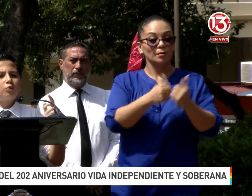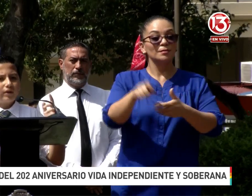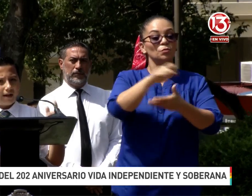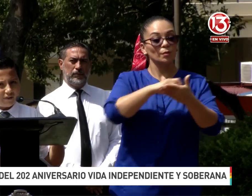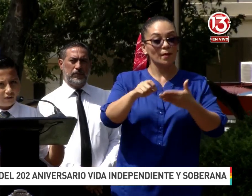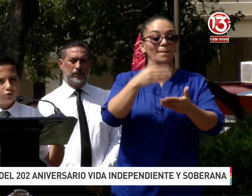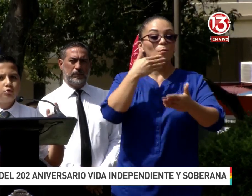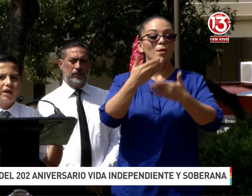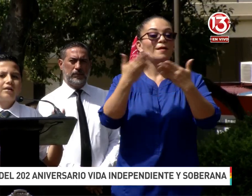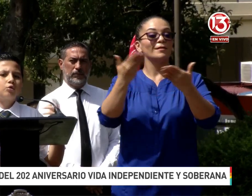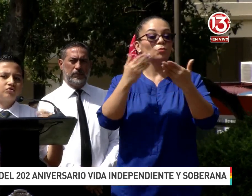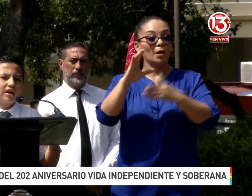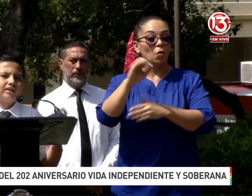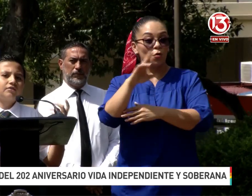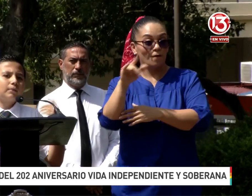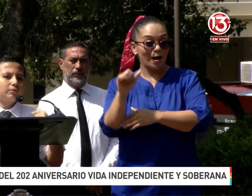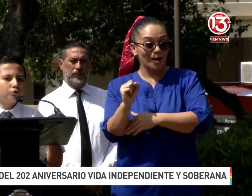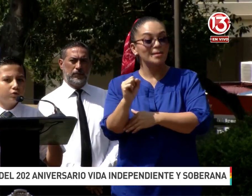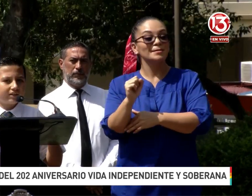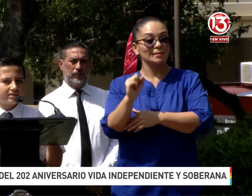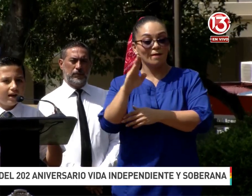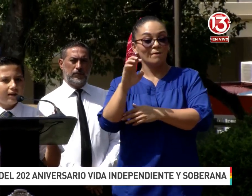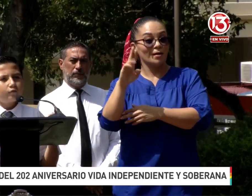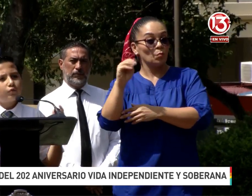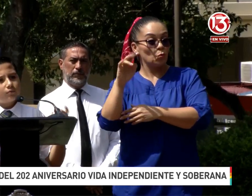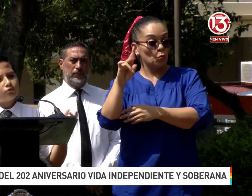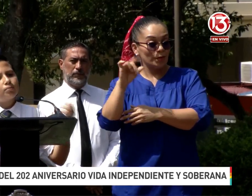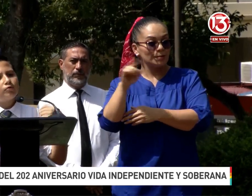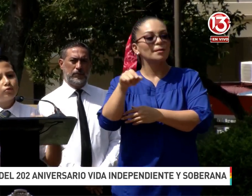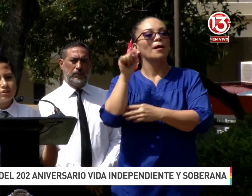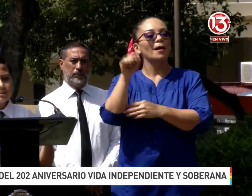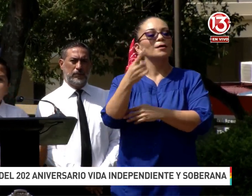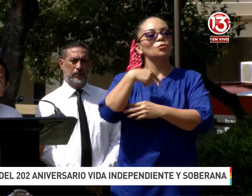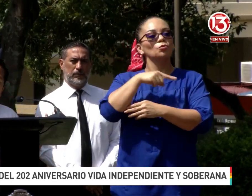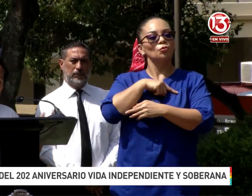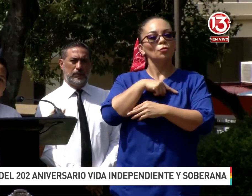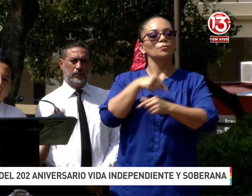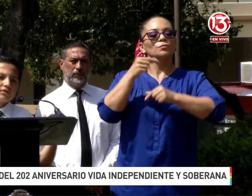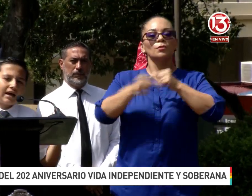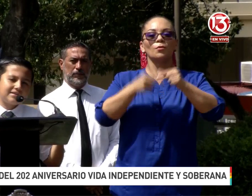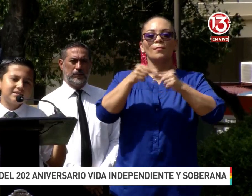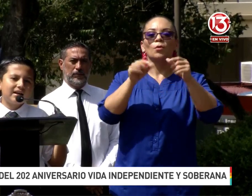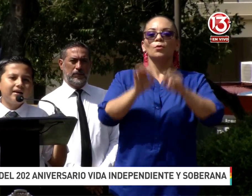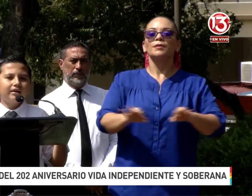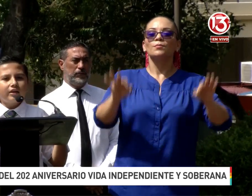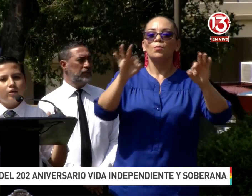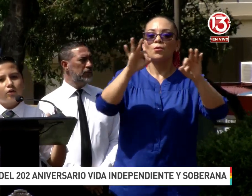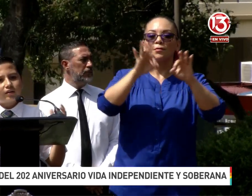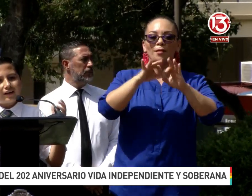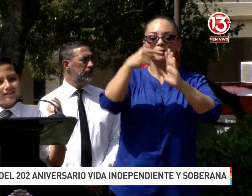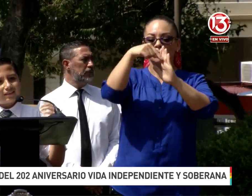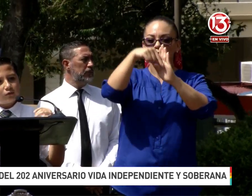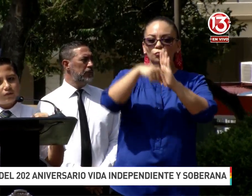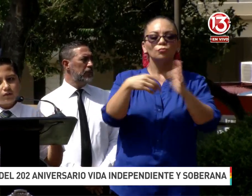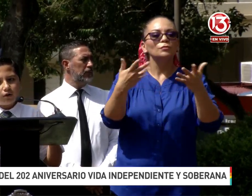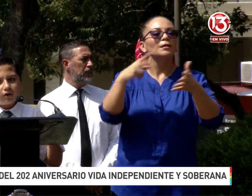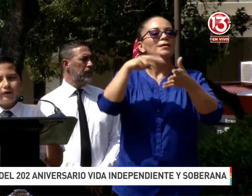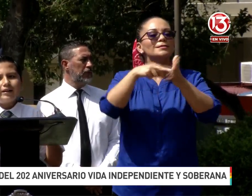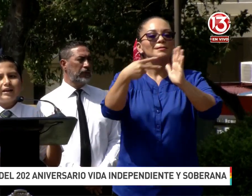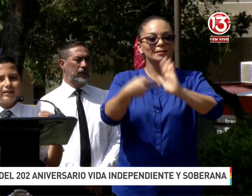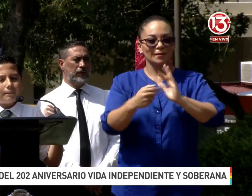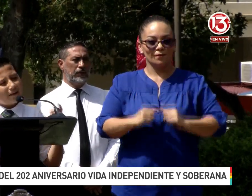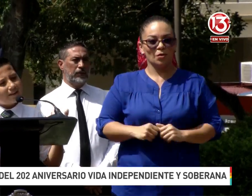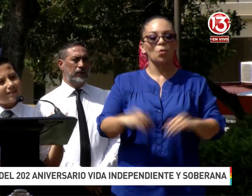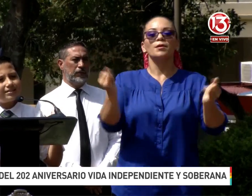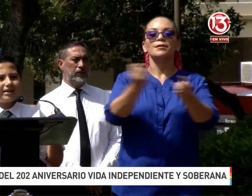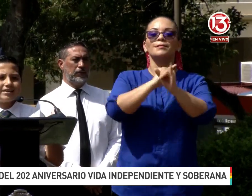escuela Buenaventura Corrales Bermúdez fuimos profundizando en la importancia y lo que significó